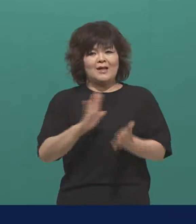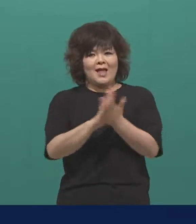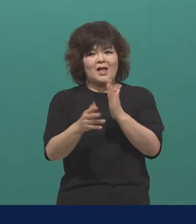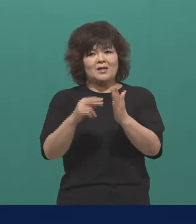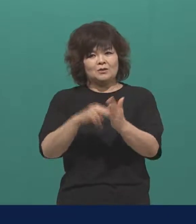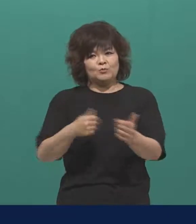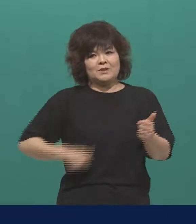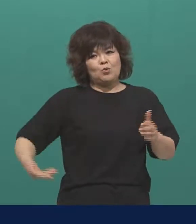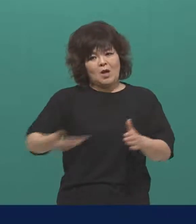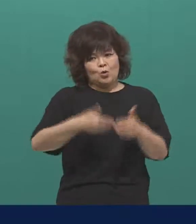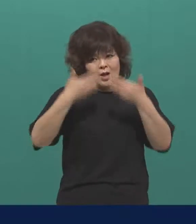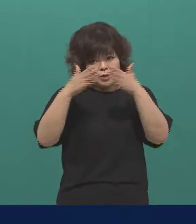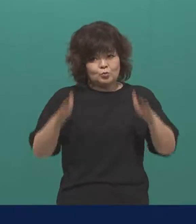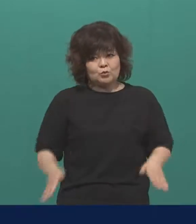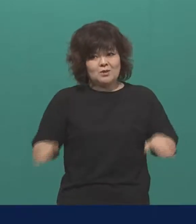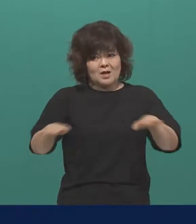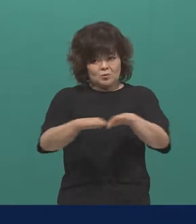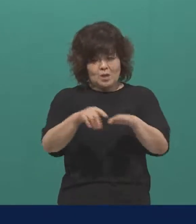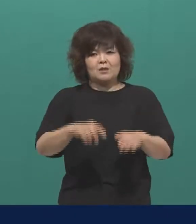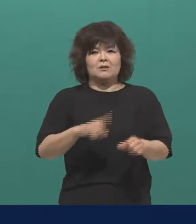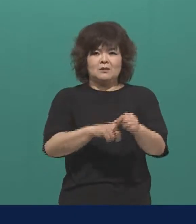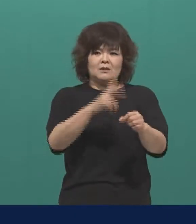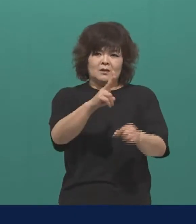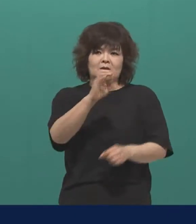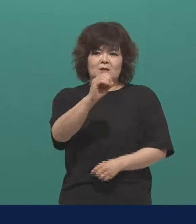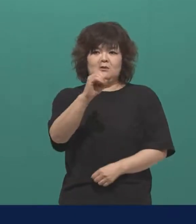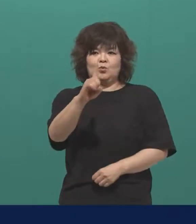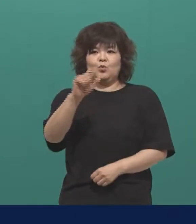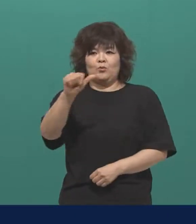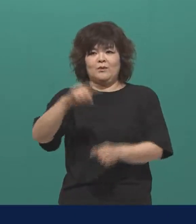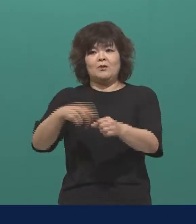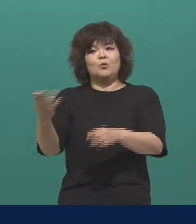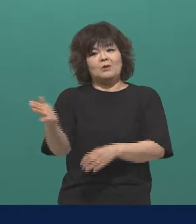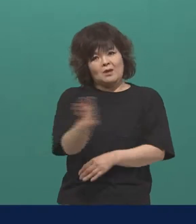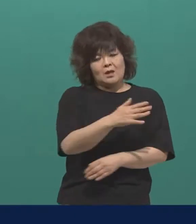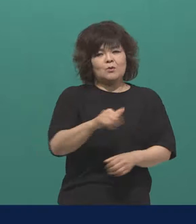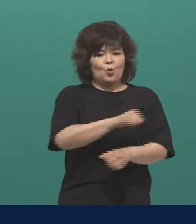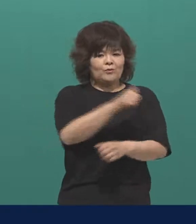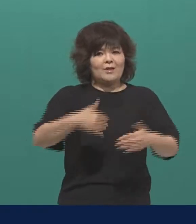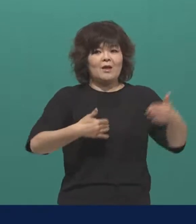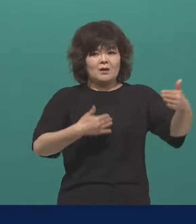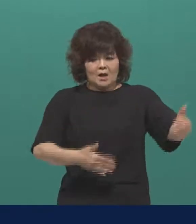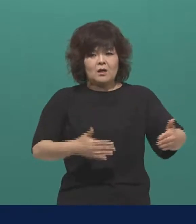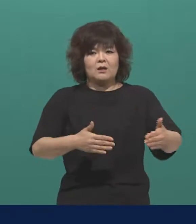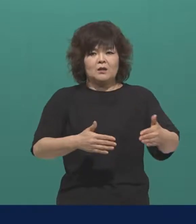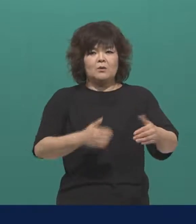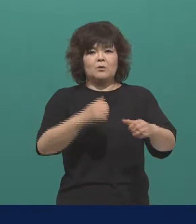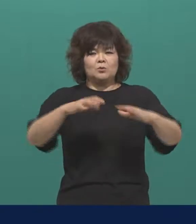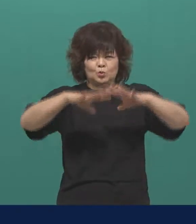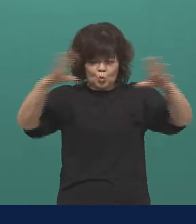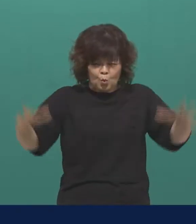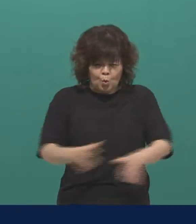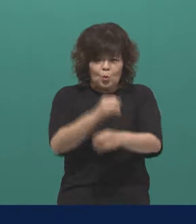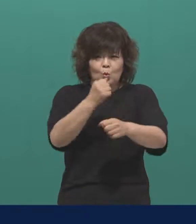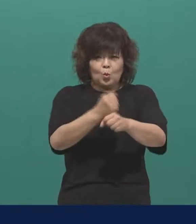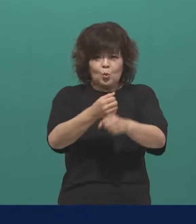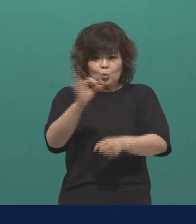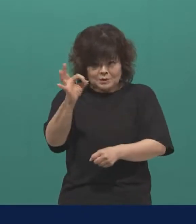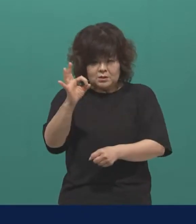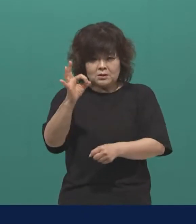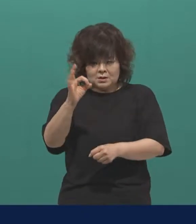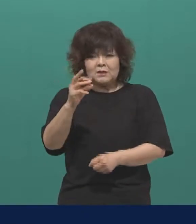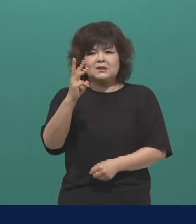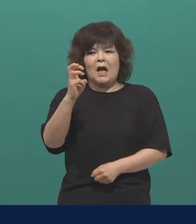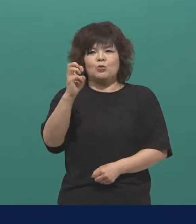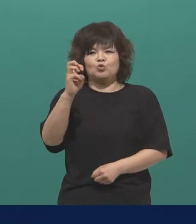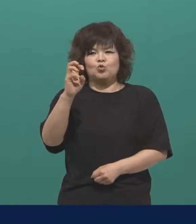草津市にある県立琵琶湖博物館は、2015年度からの5年間で総工費およ